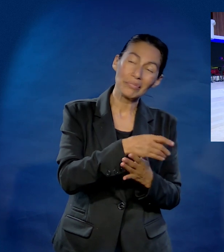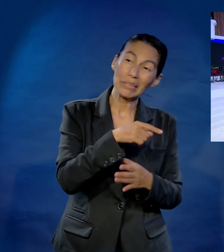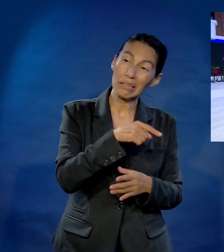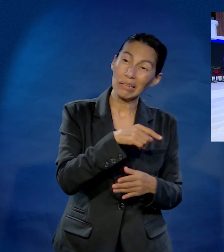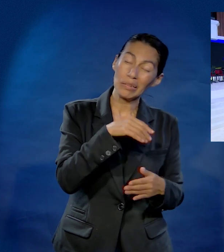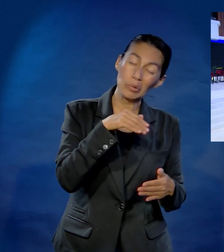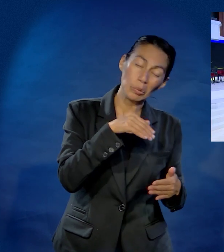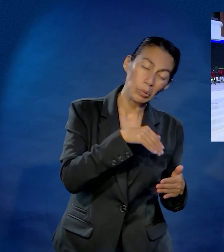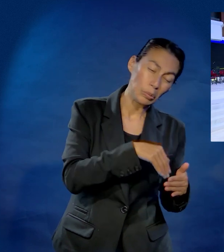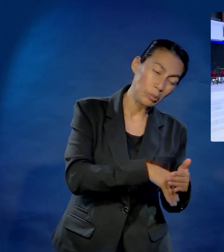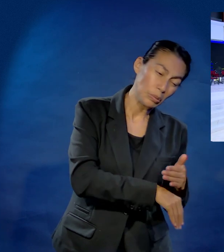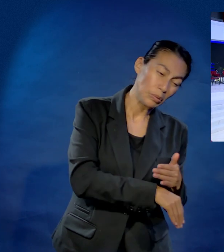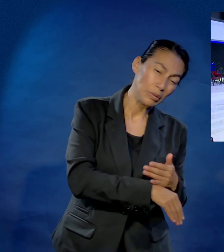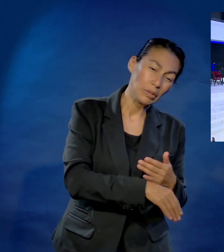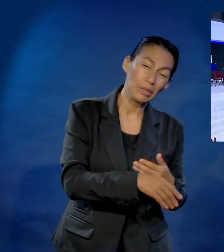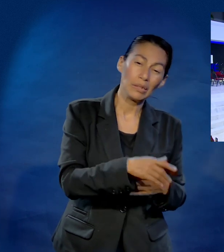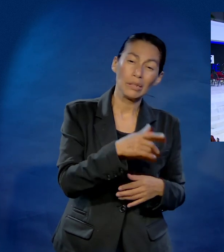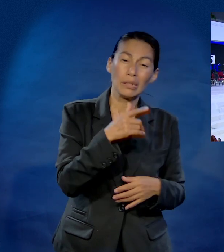su cielo nubló.